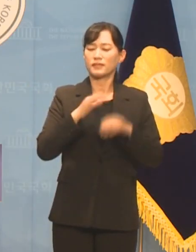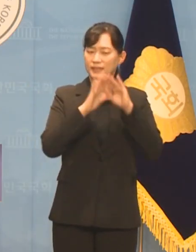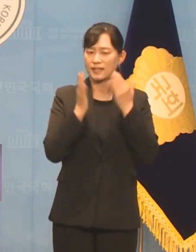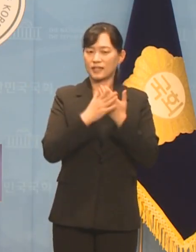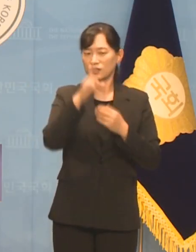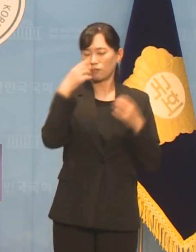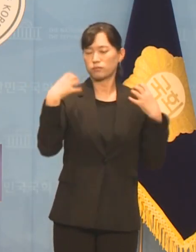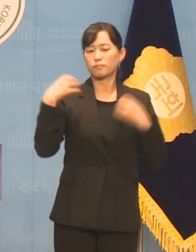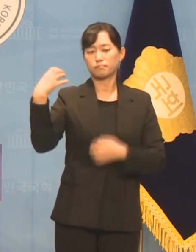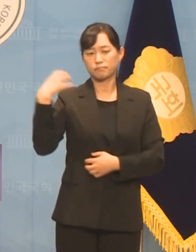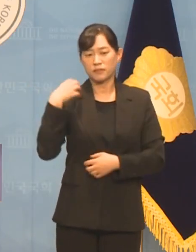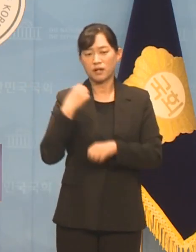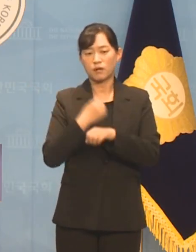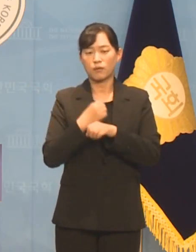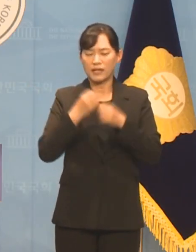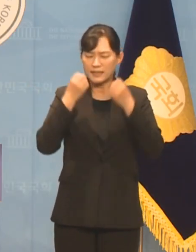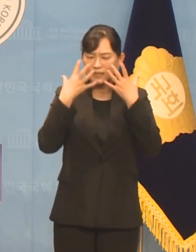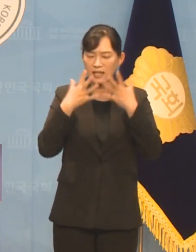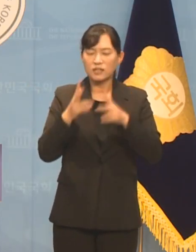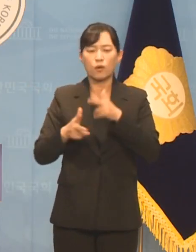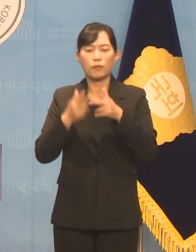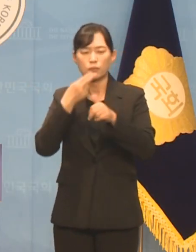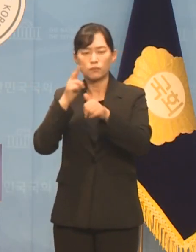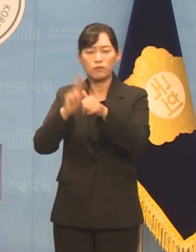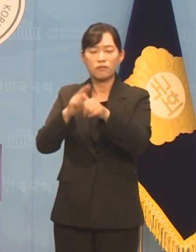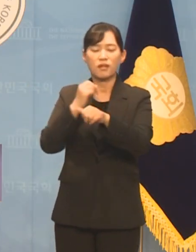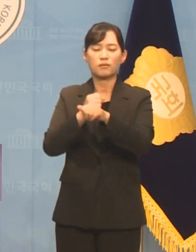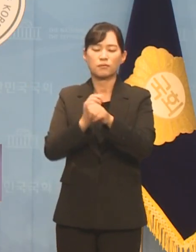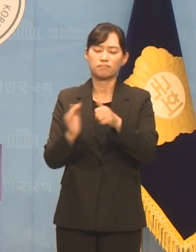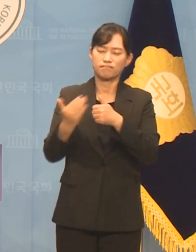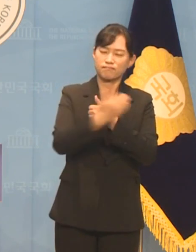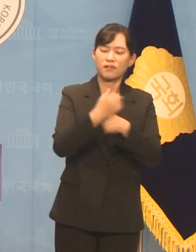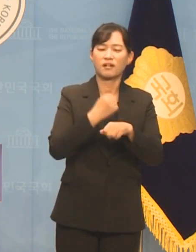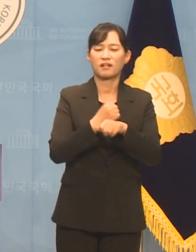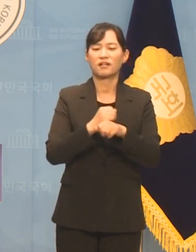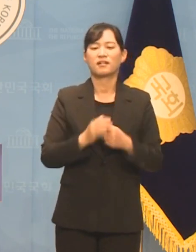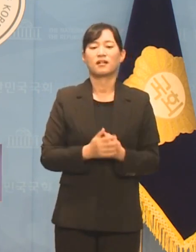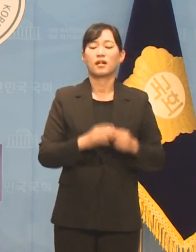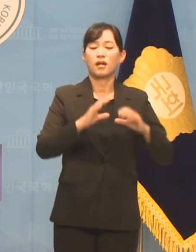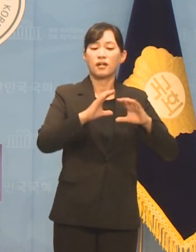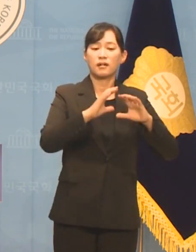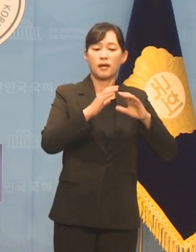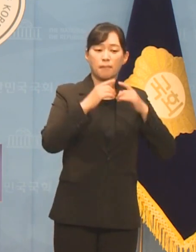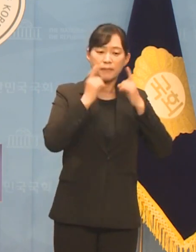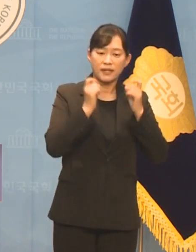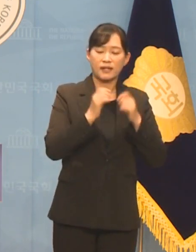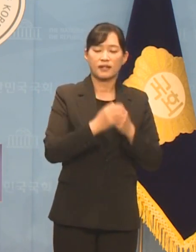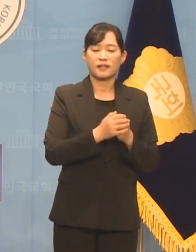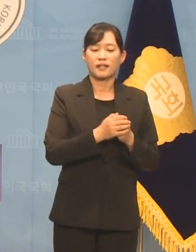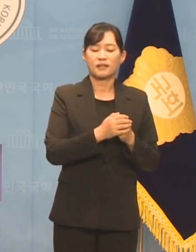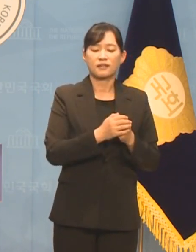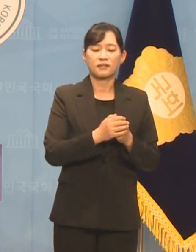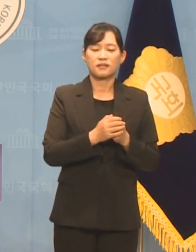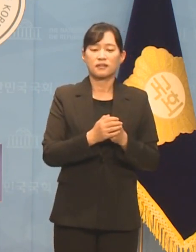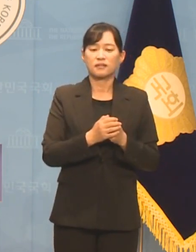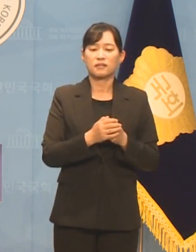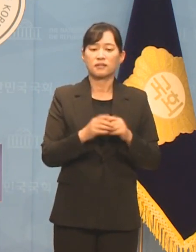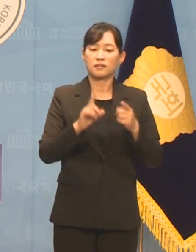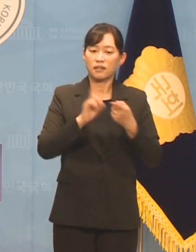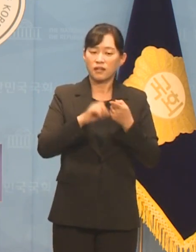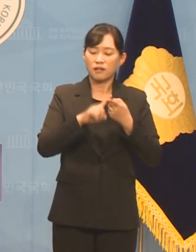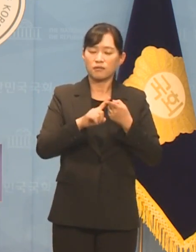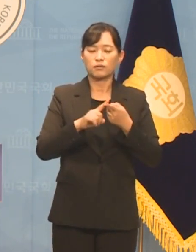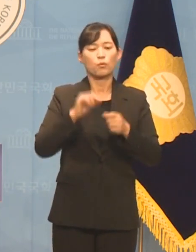부담하며 스타트업의 도전을 껴안고 지원하겠습니다. 민간 벤처모 펀드를